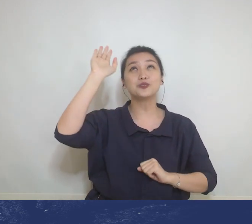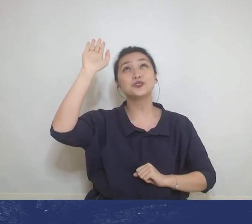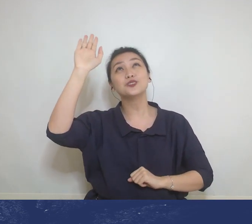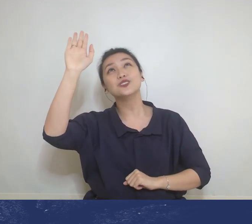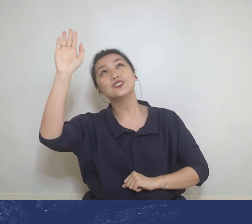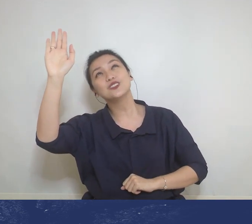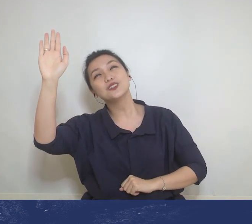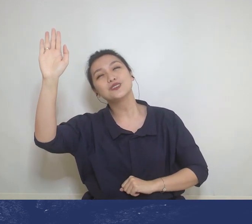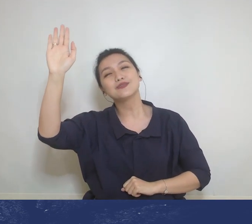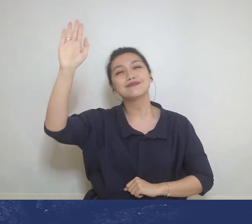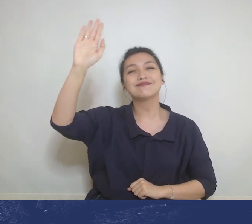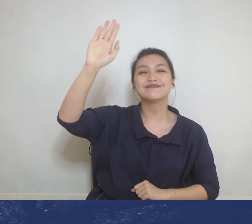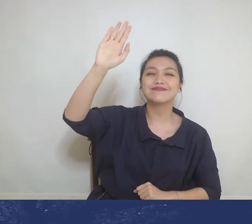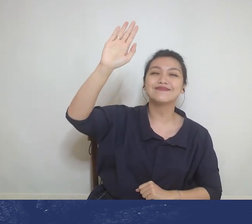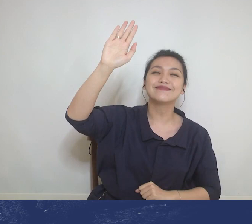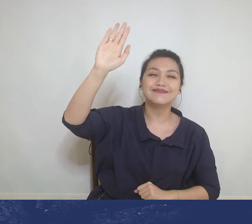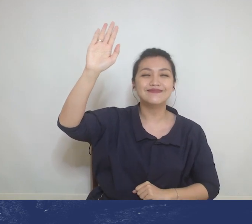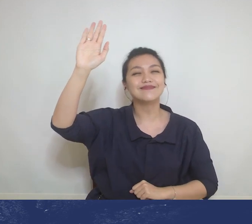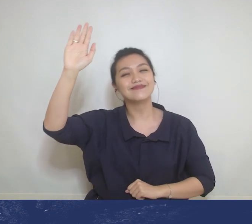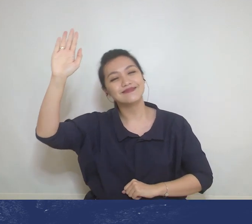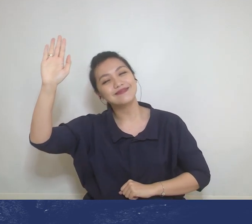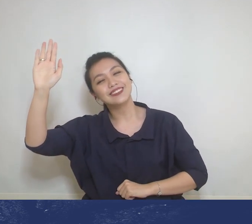dekat di hatimu.